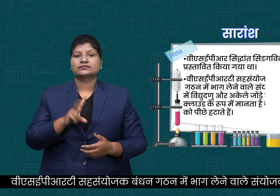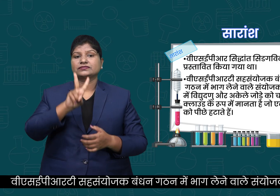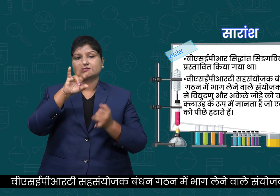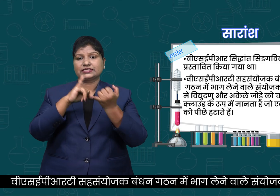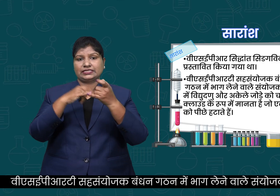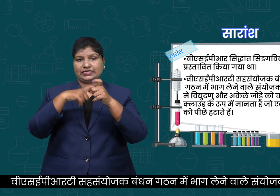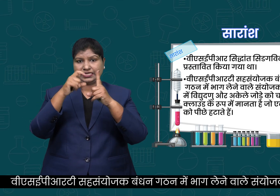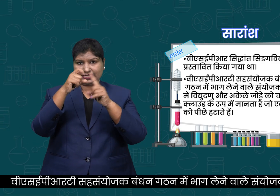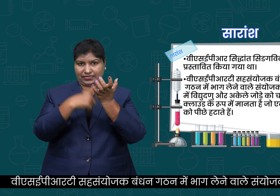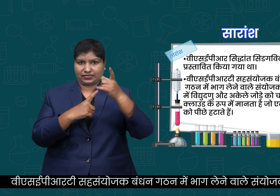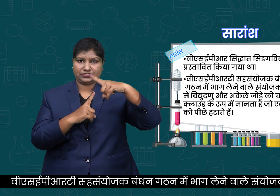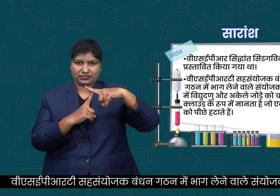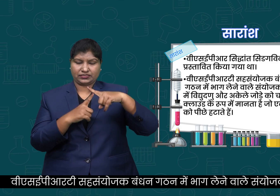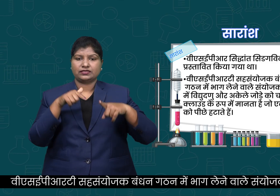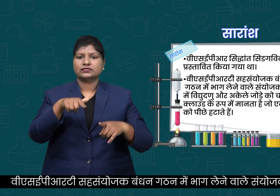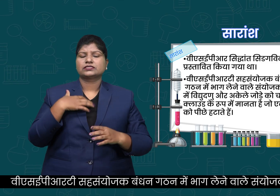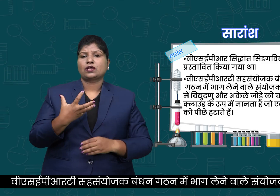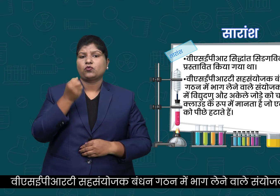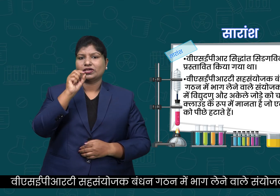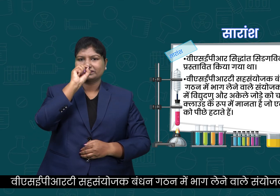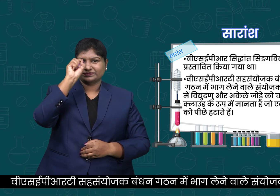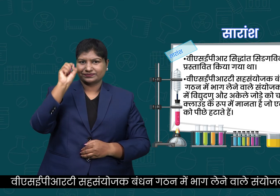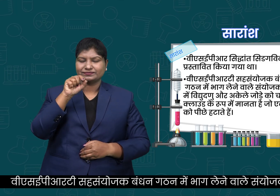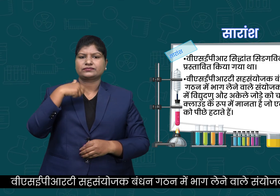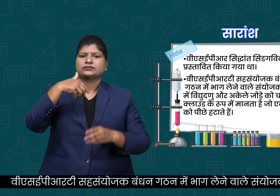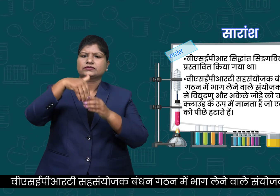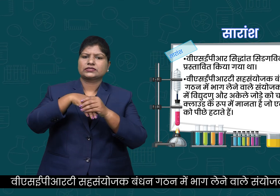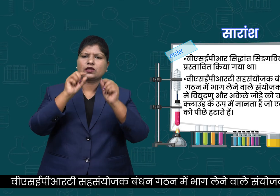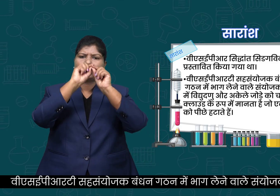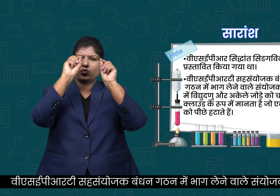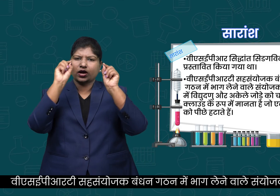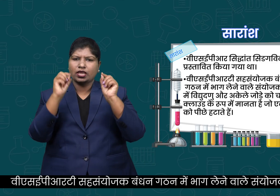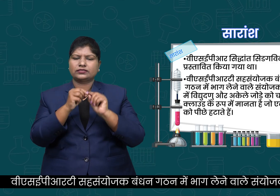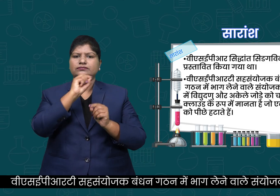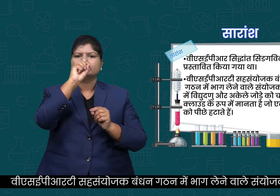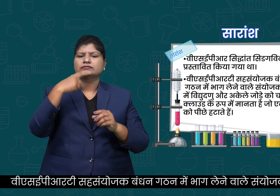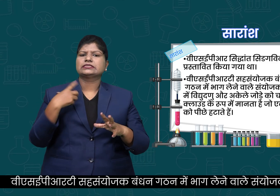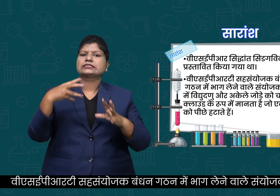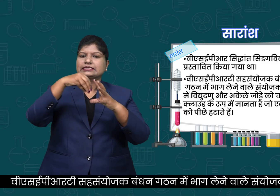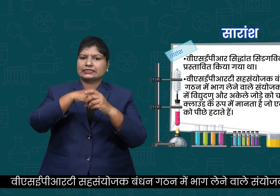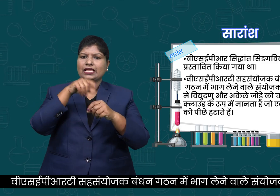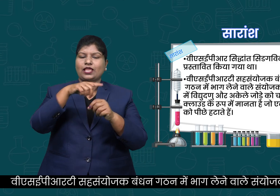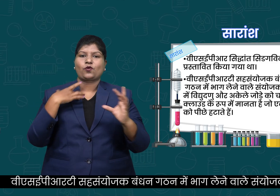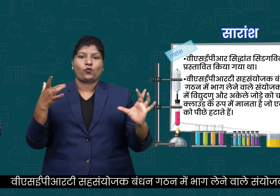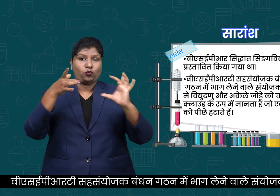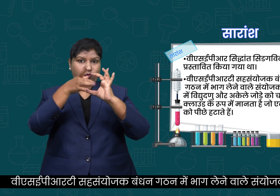VSPRT सहसंयोजक बंधन गठन में भाग लेने वाले संयोजक गोले में विद्युत धनु